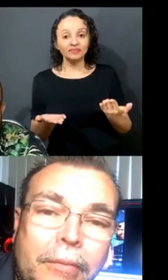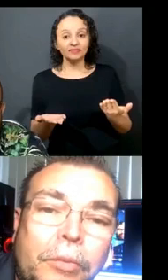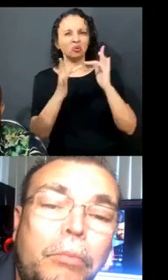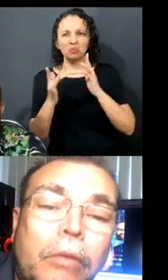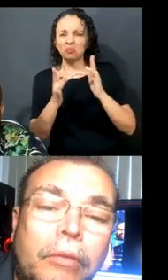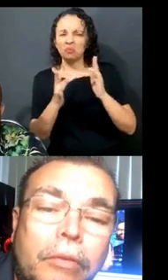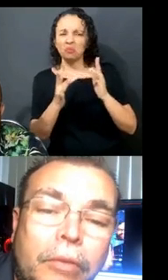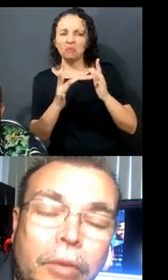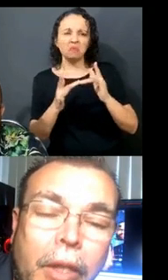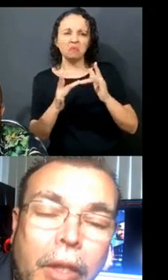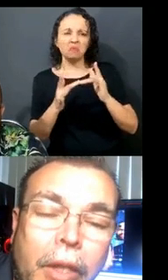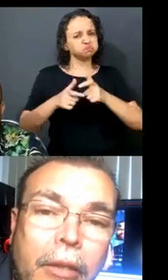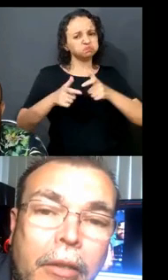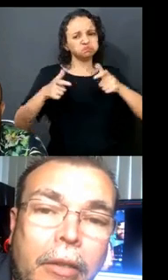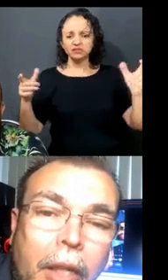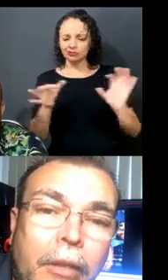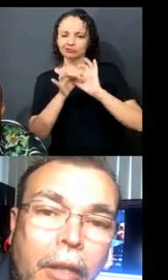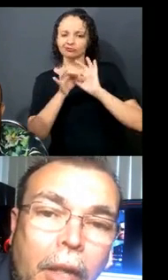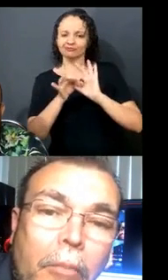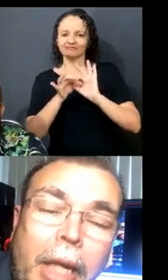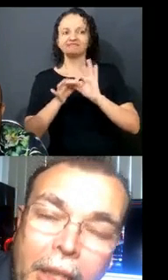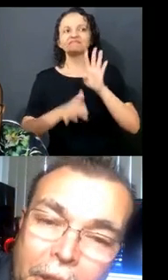né? Aproximou.